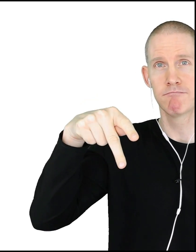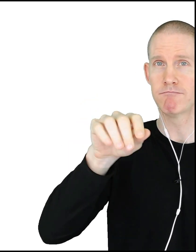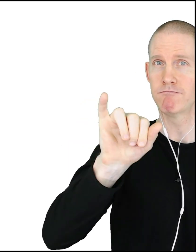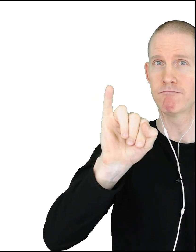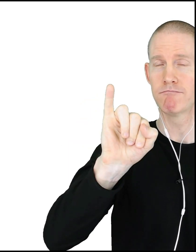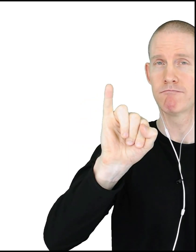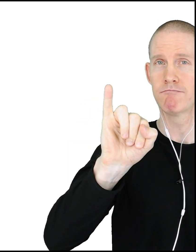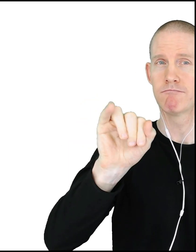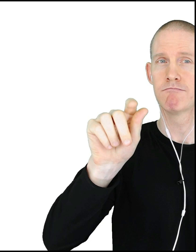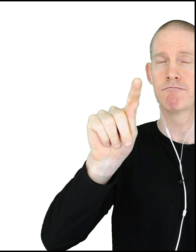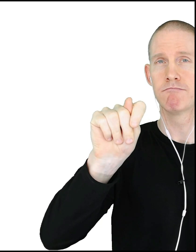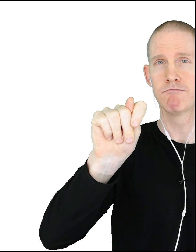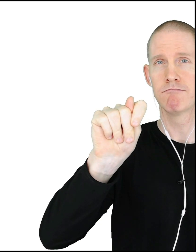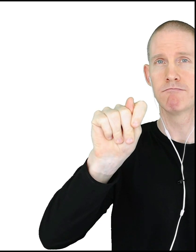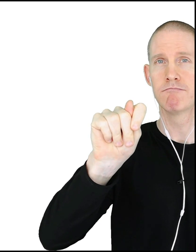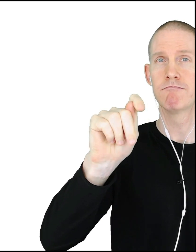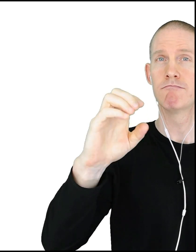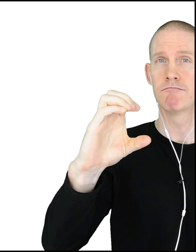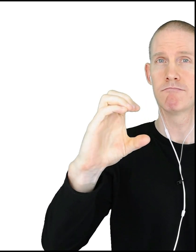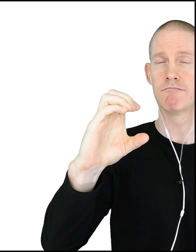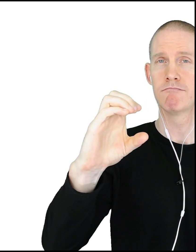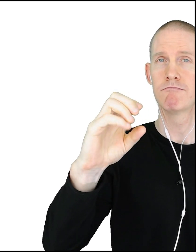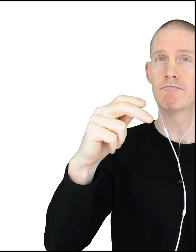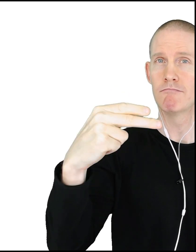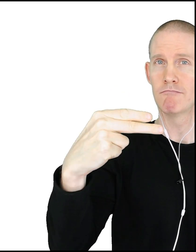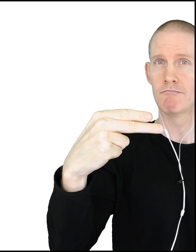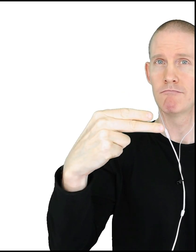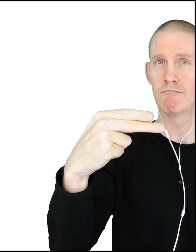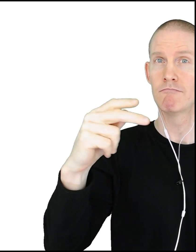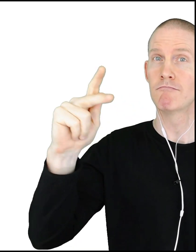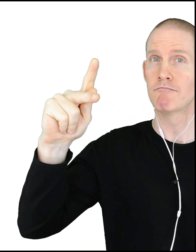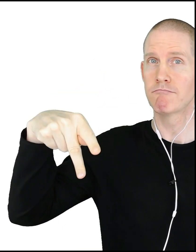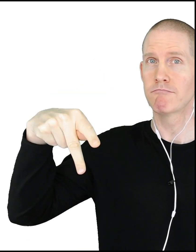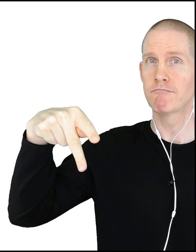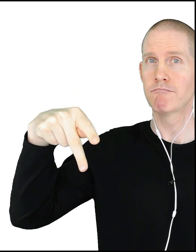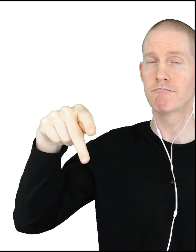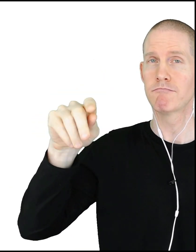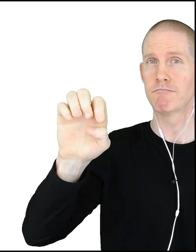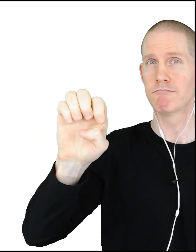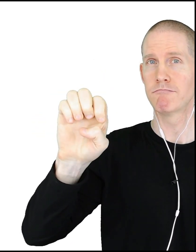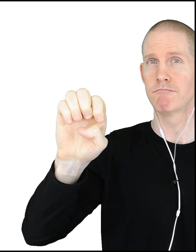Tako mrzim kad pričaš, a ne kažeš ništa, to je običaj tvoj.